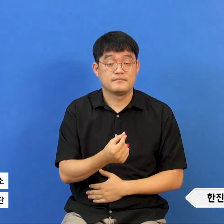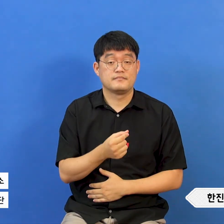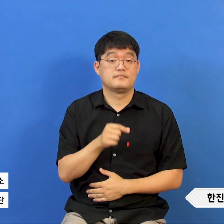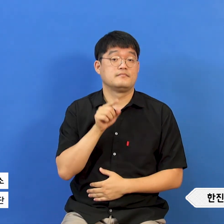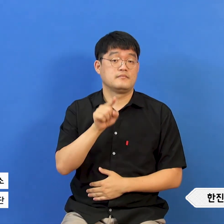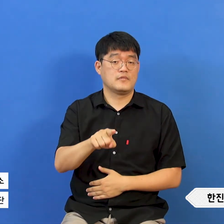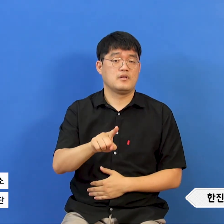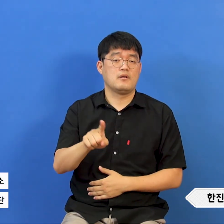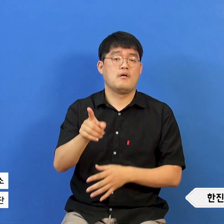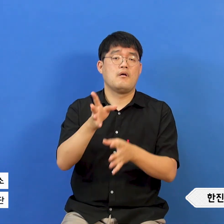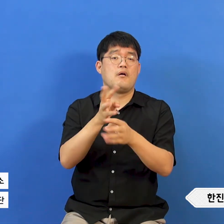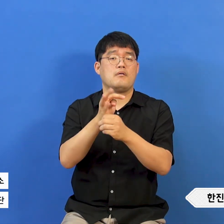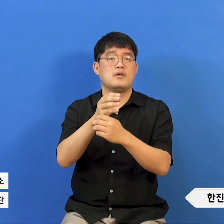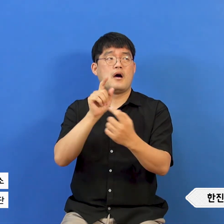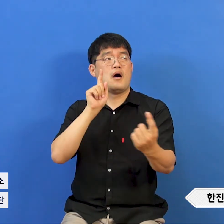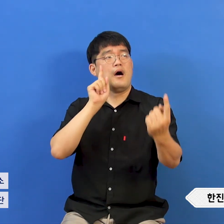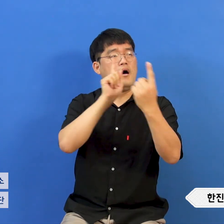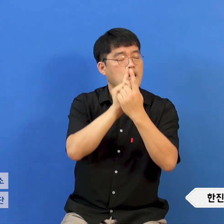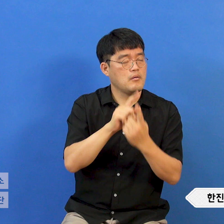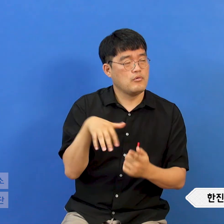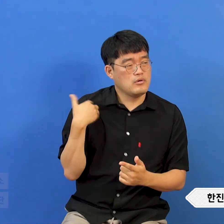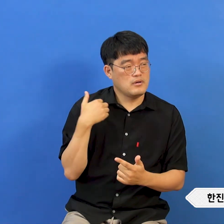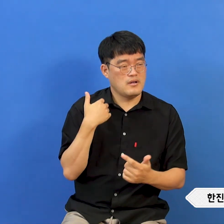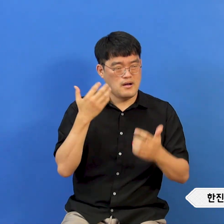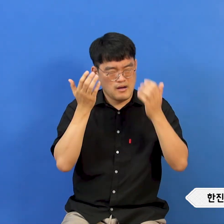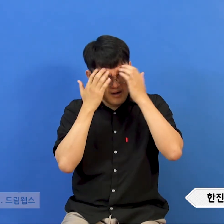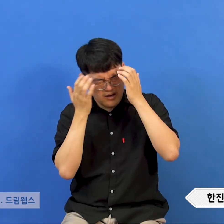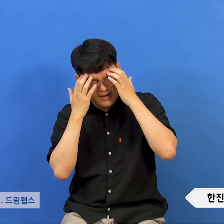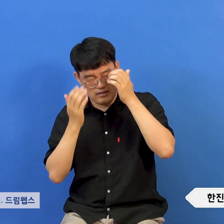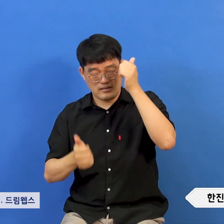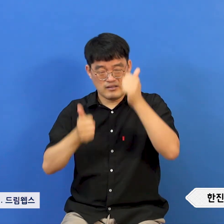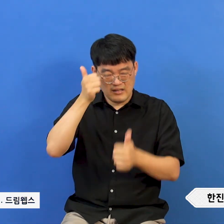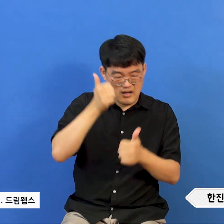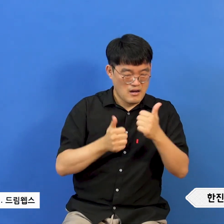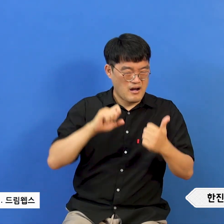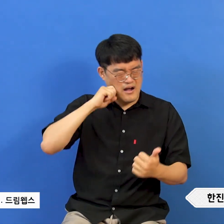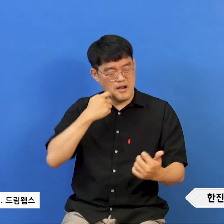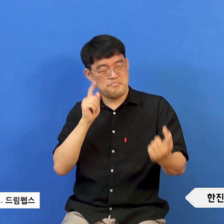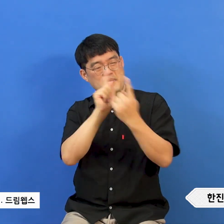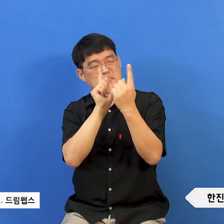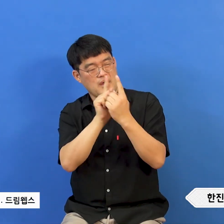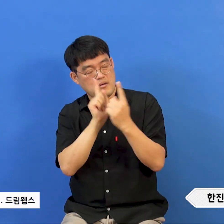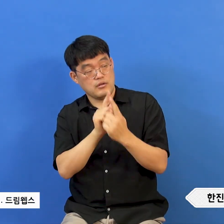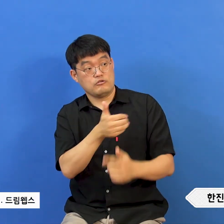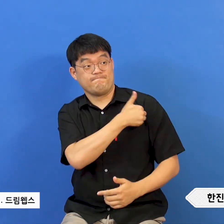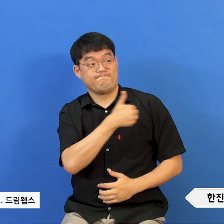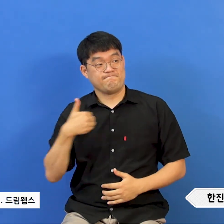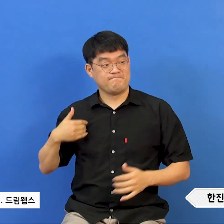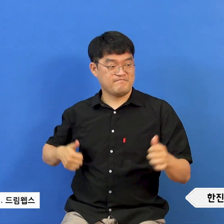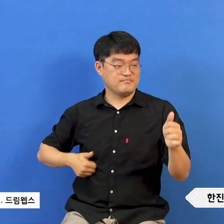언제 닥칠지 모르는 시련의 비바람, 어떤 어려움이라도 능히 이기고 나아가는